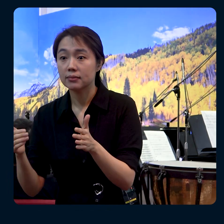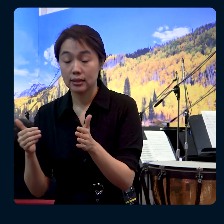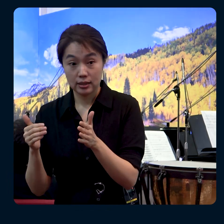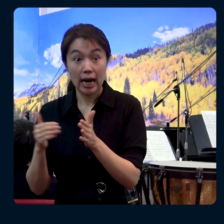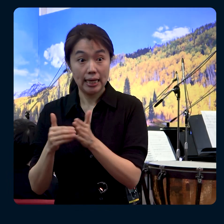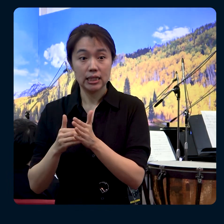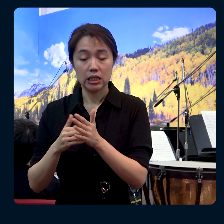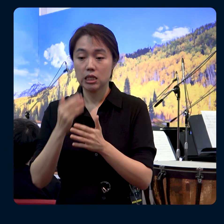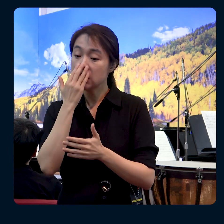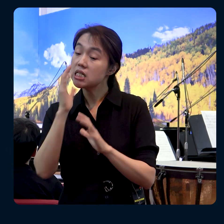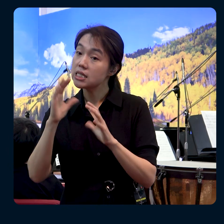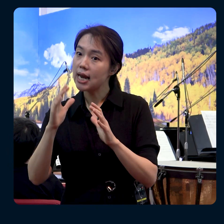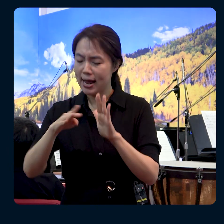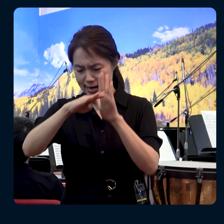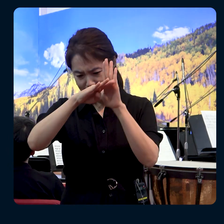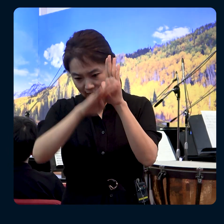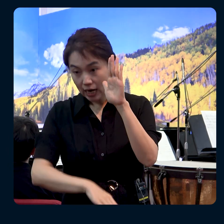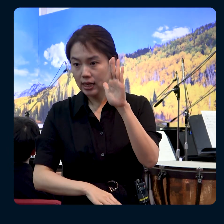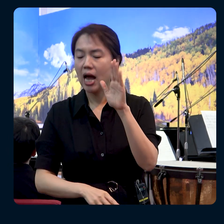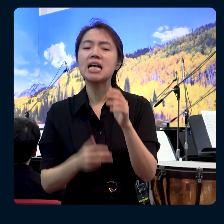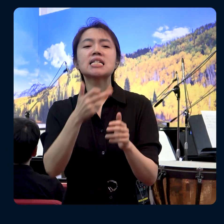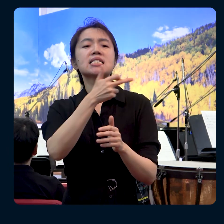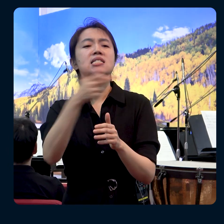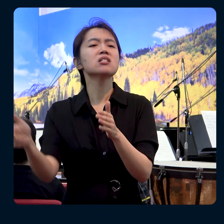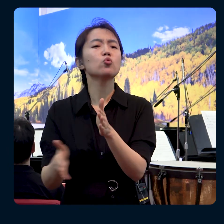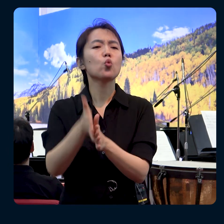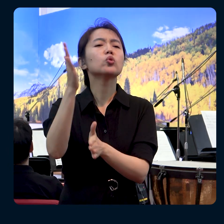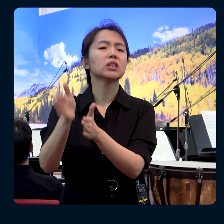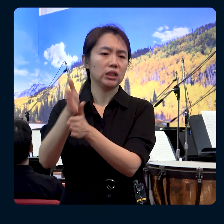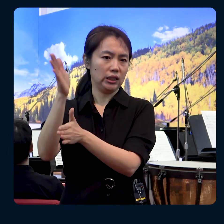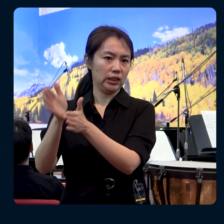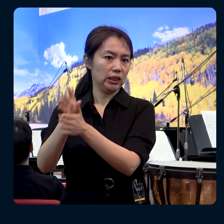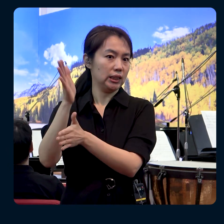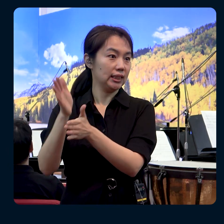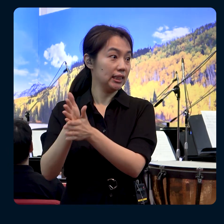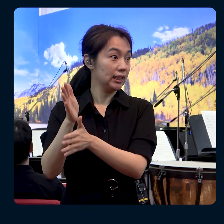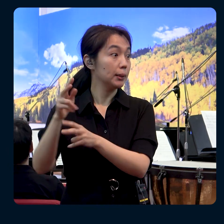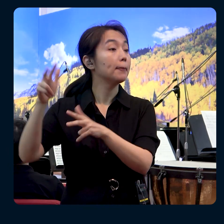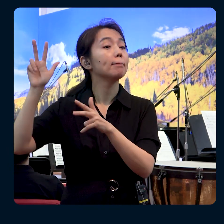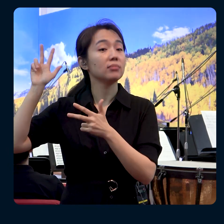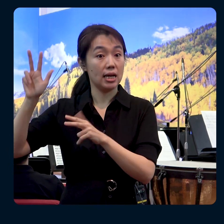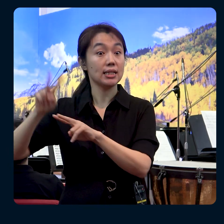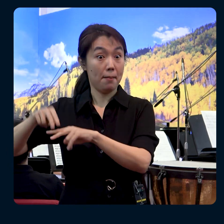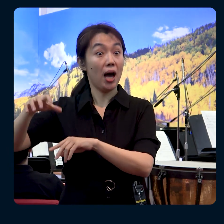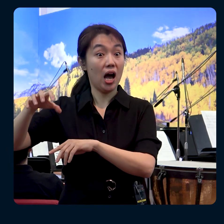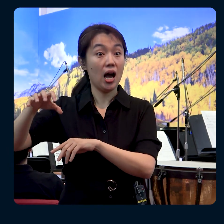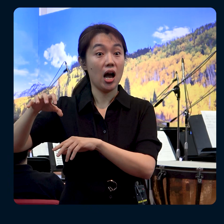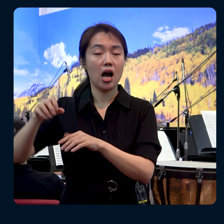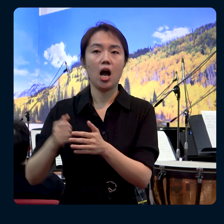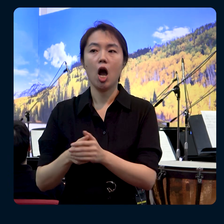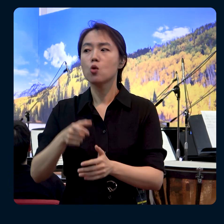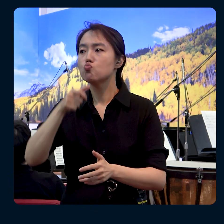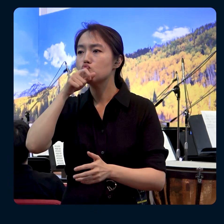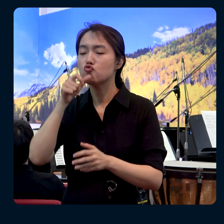도시예요. 어떻게 그 도시가 있을 수 있느냐? 이 우물 때문에 있을 수 있는 거예요. 그만큼 엄청난 수량이 나온 거예요.